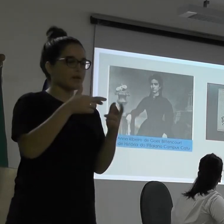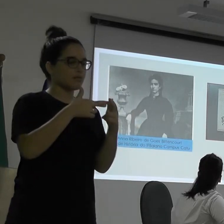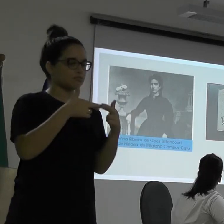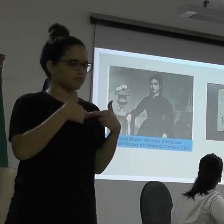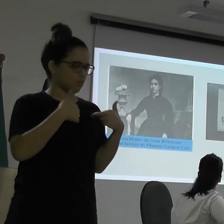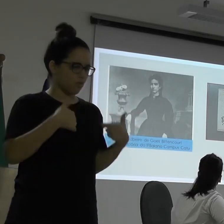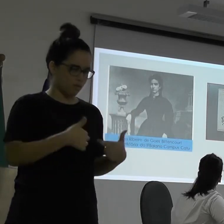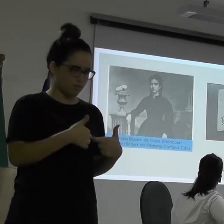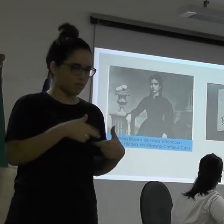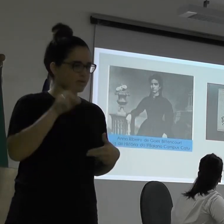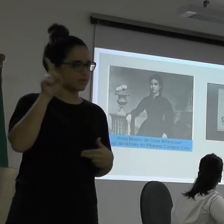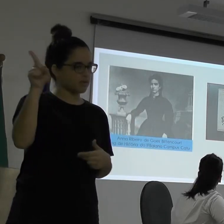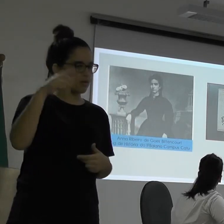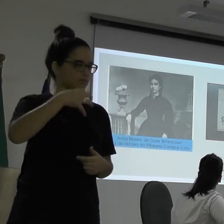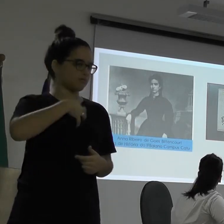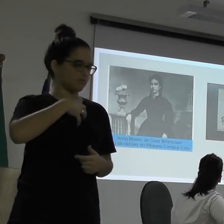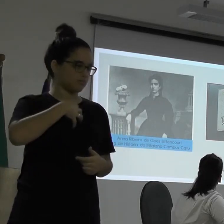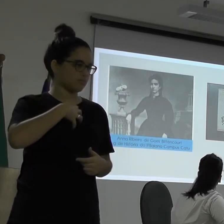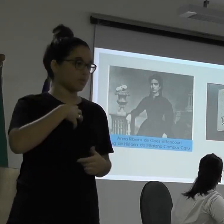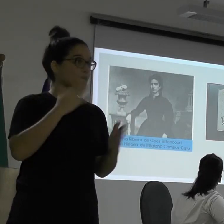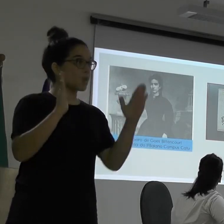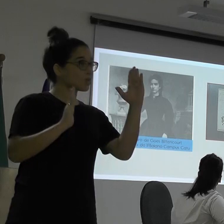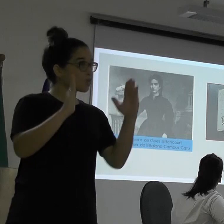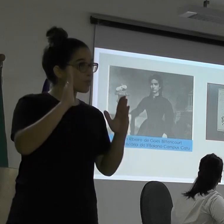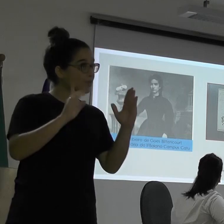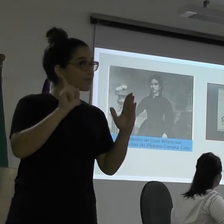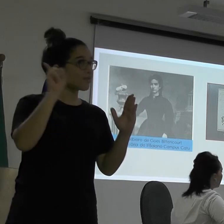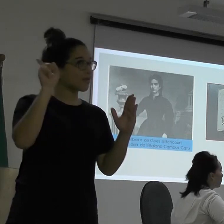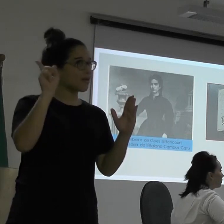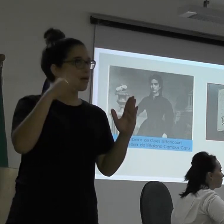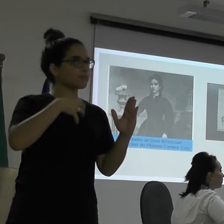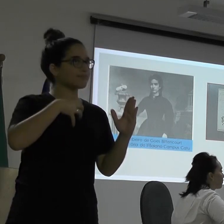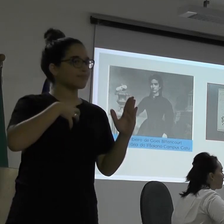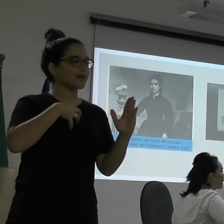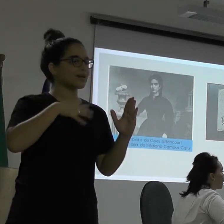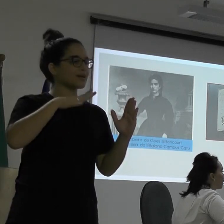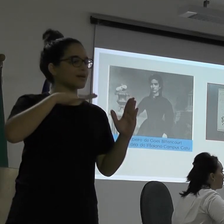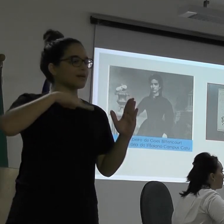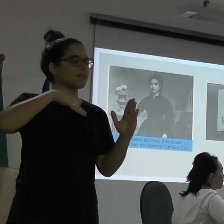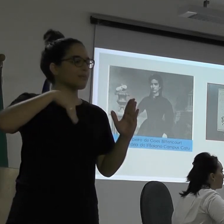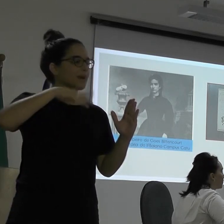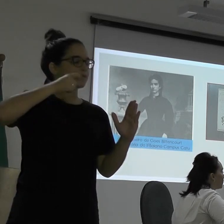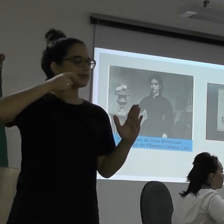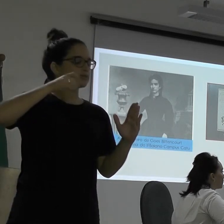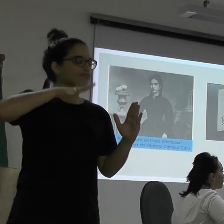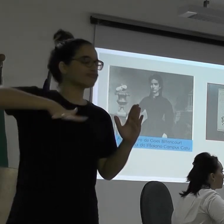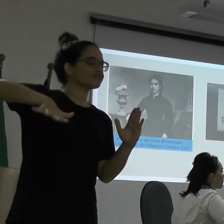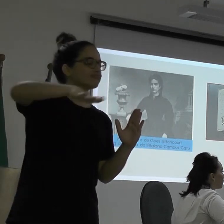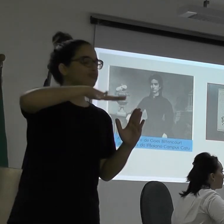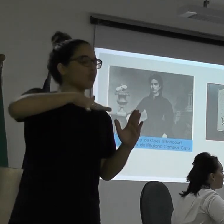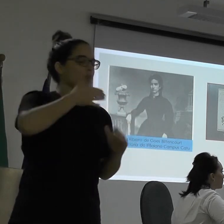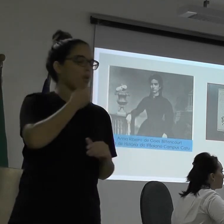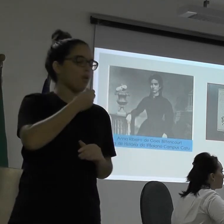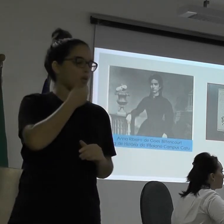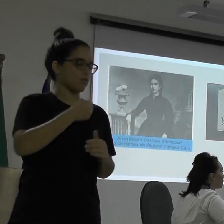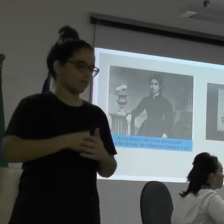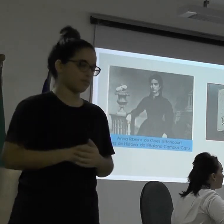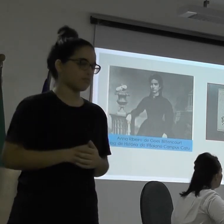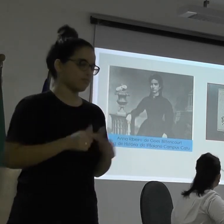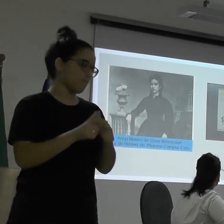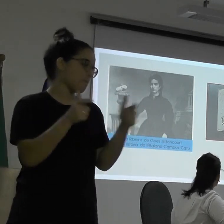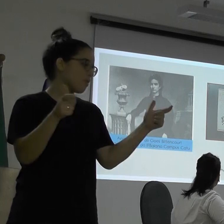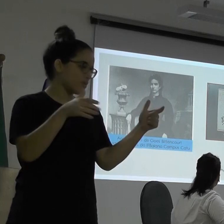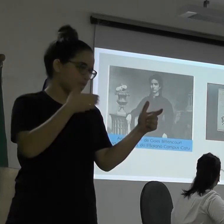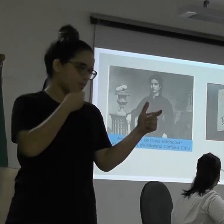Bahia, no período em que o cânone literário baiano e brasileiro era dominado por homens. Ana Ribeiro